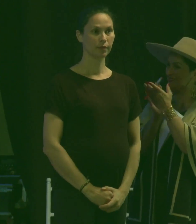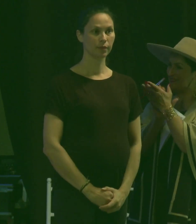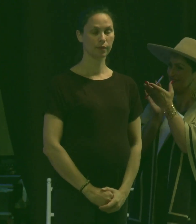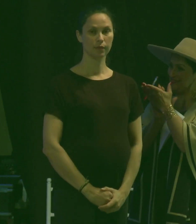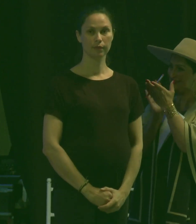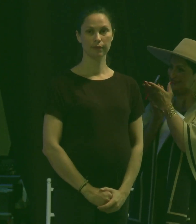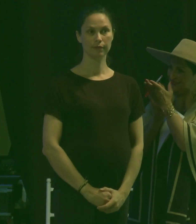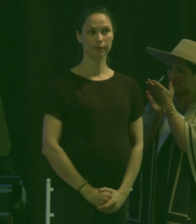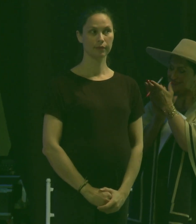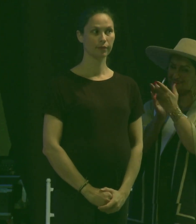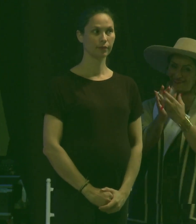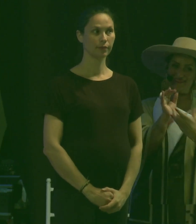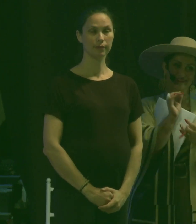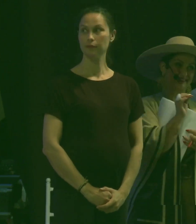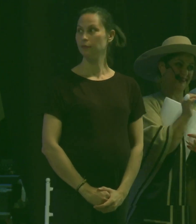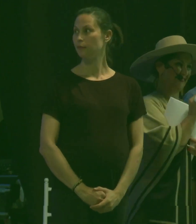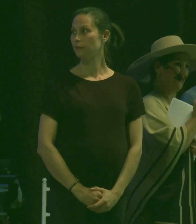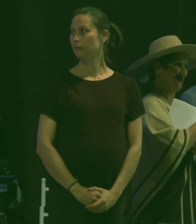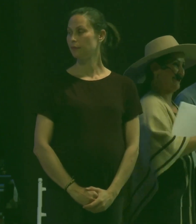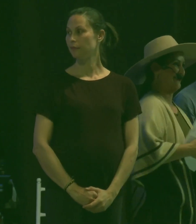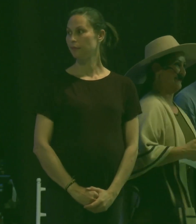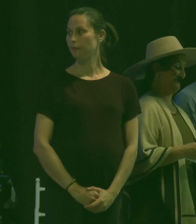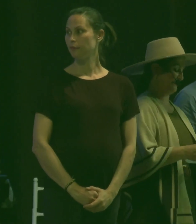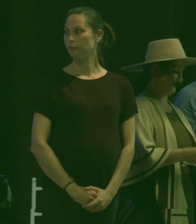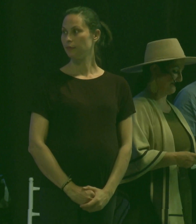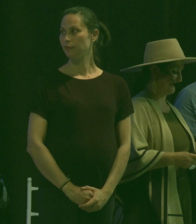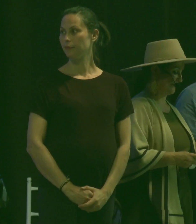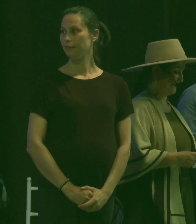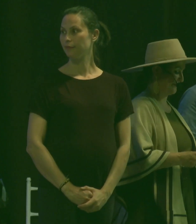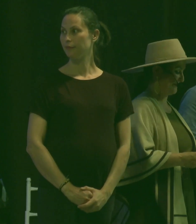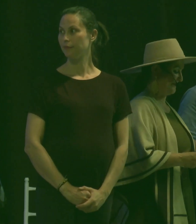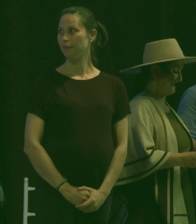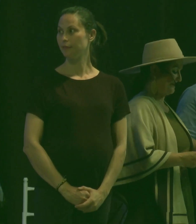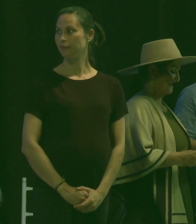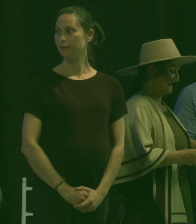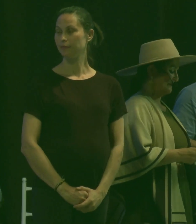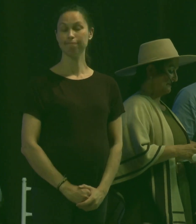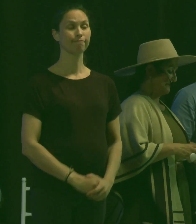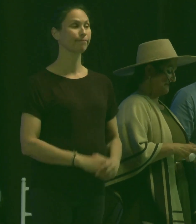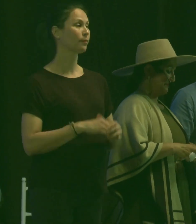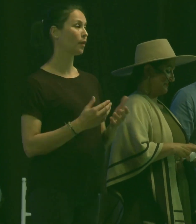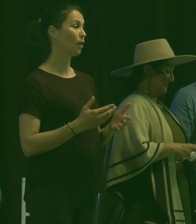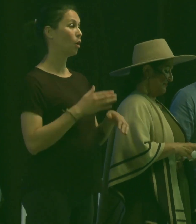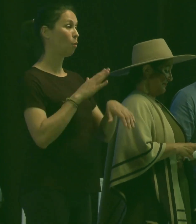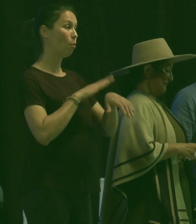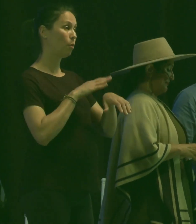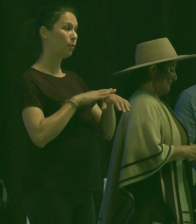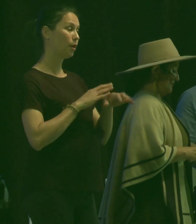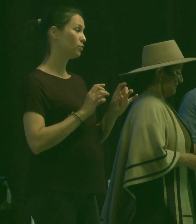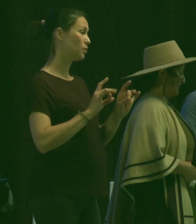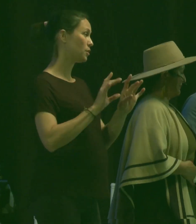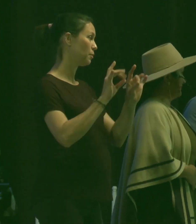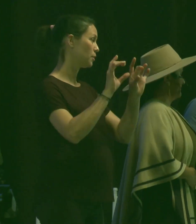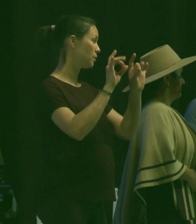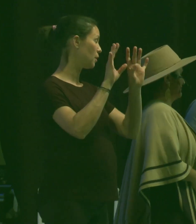Bom, vai fazer a entrega juntamente com o presidente Ortiz. Gente, vamos lá, esse momento especial.